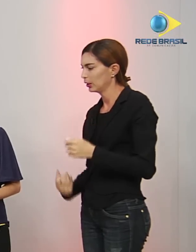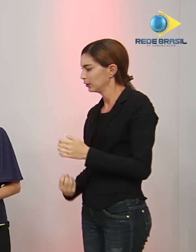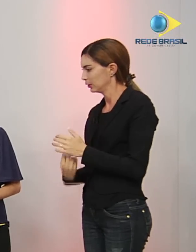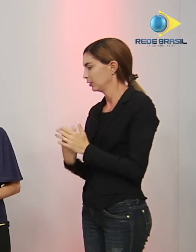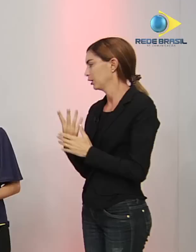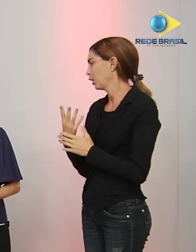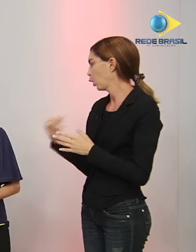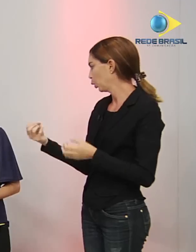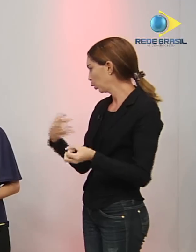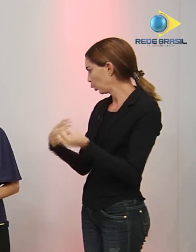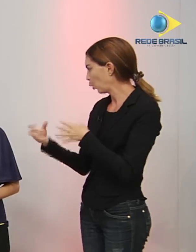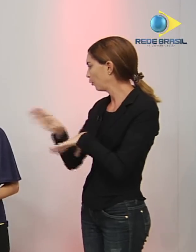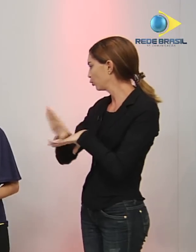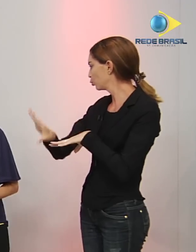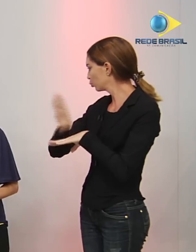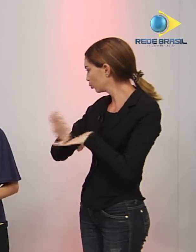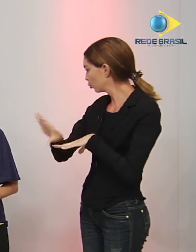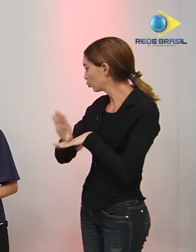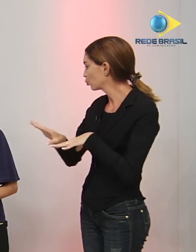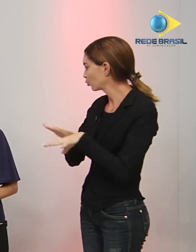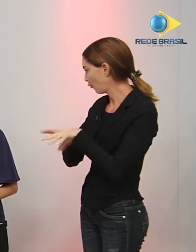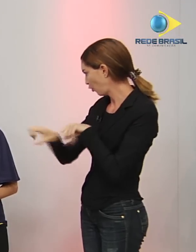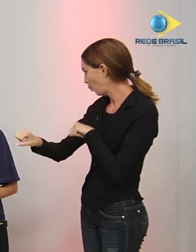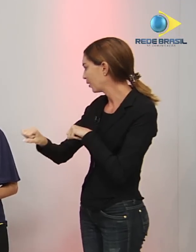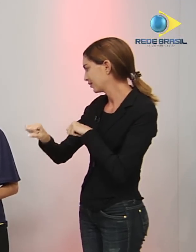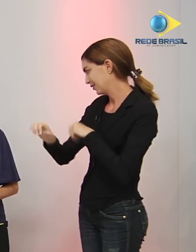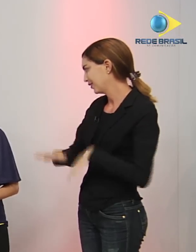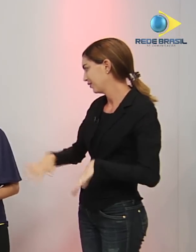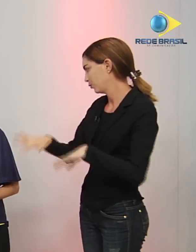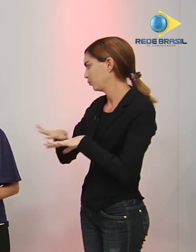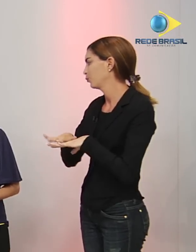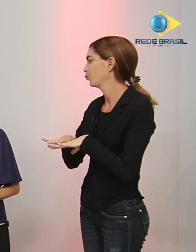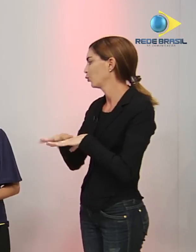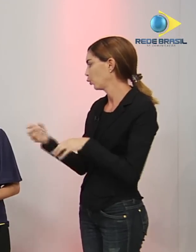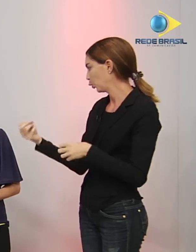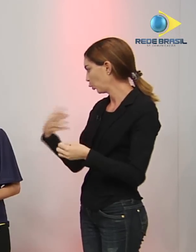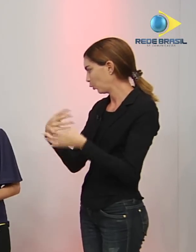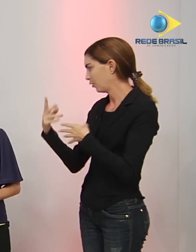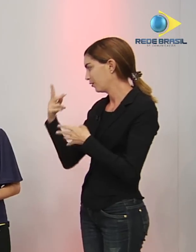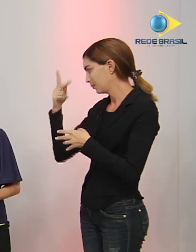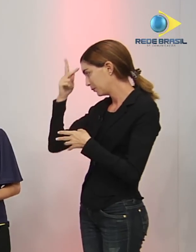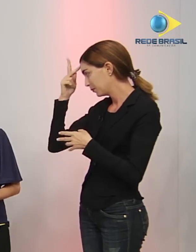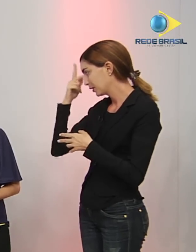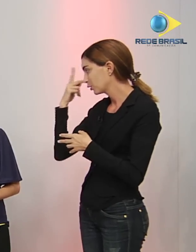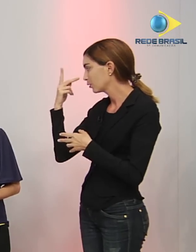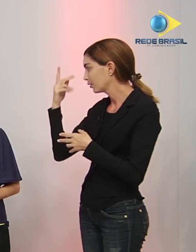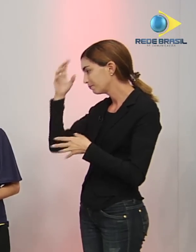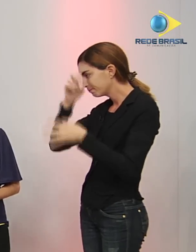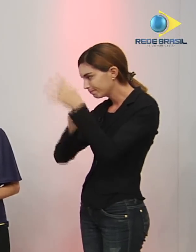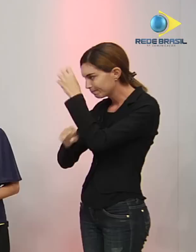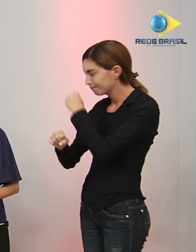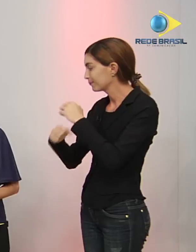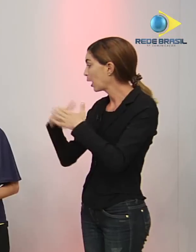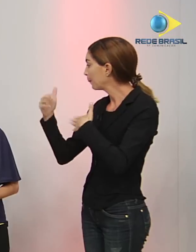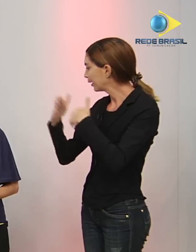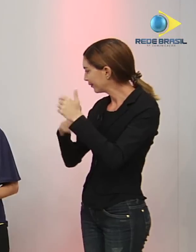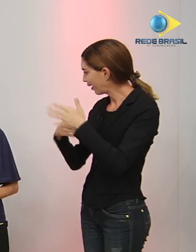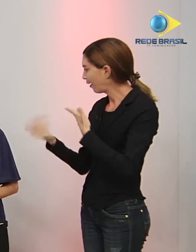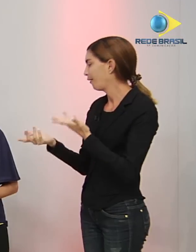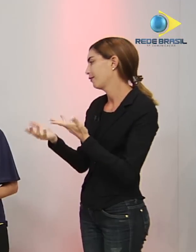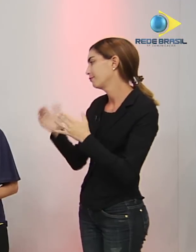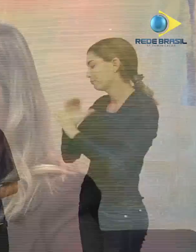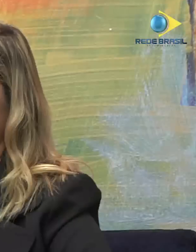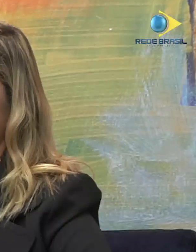de novos cursos ou de formação de modo geral também de novas pessoas para terem a habilidade de se comunicar